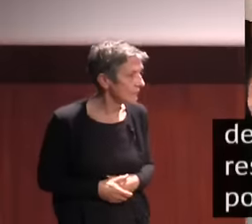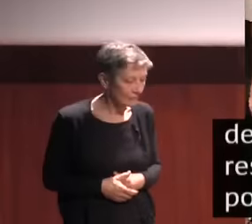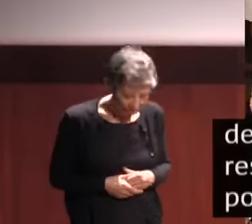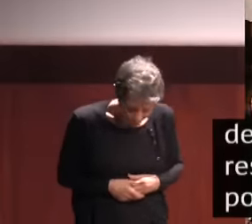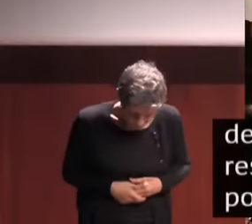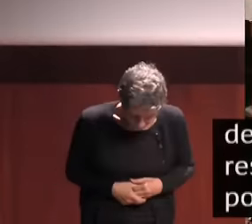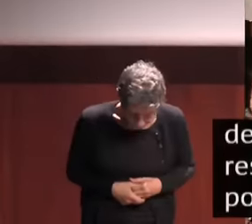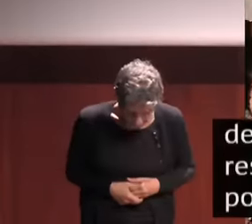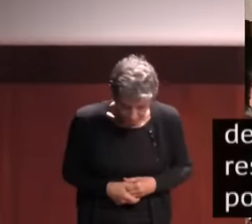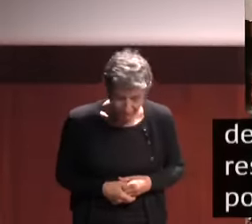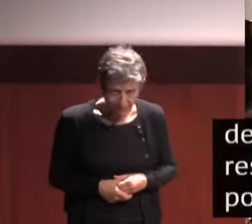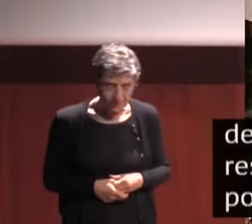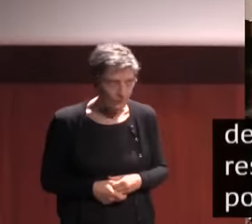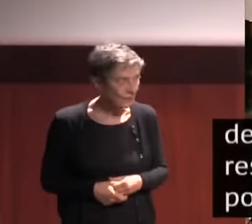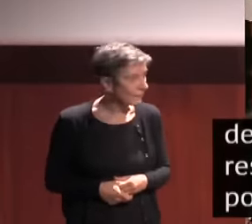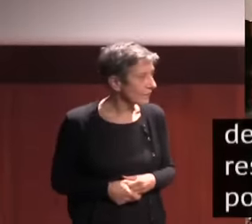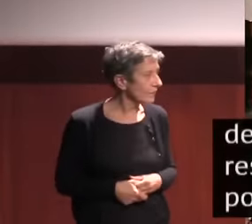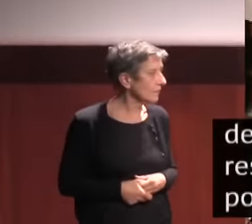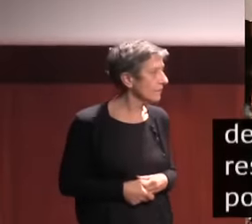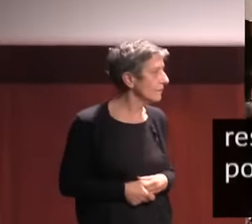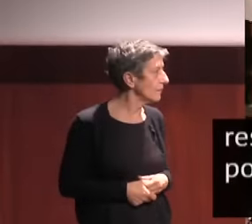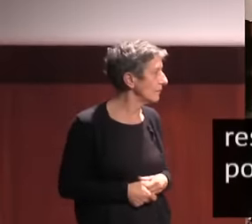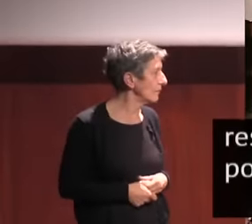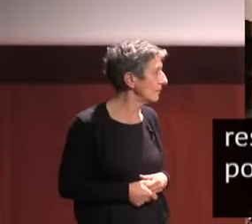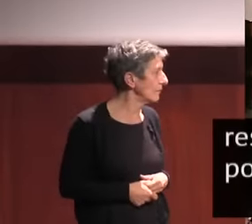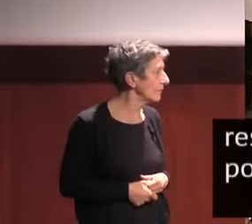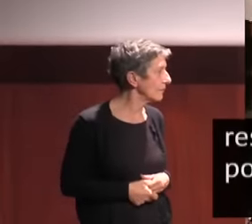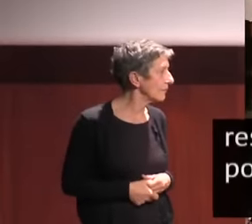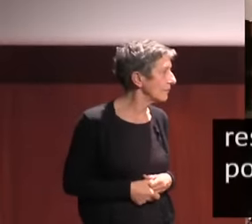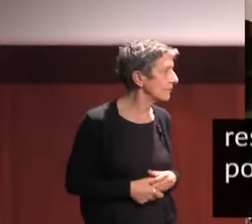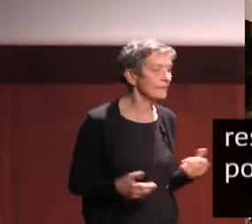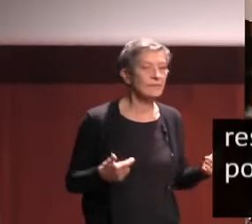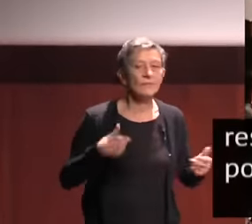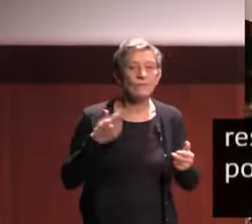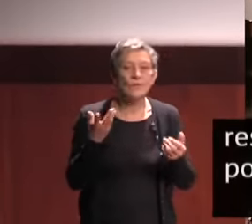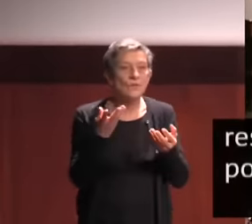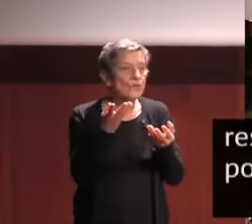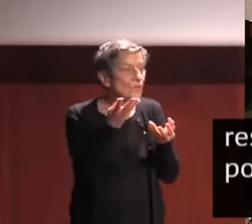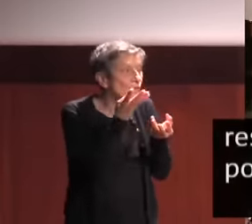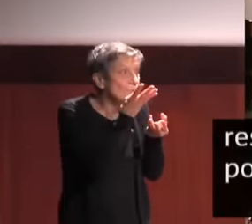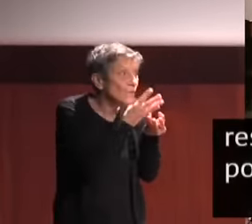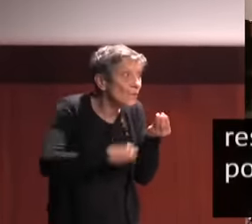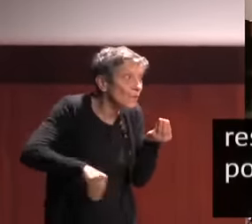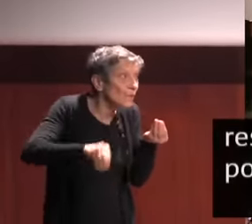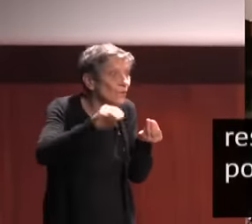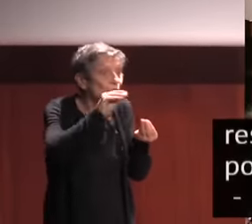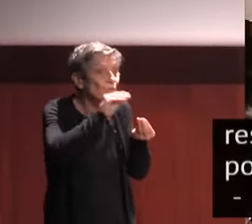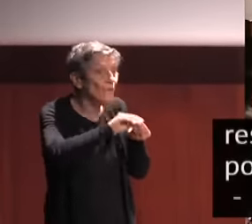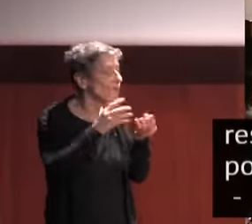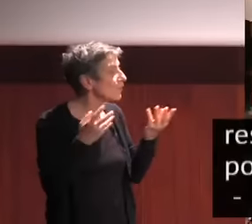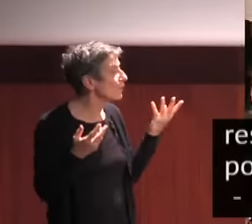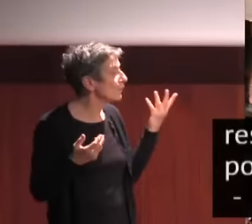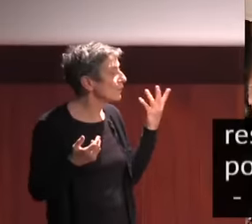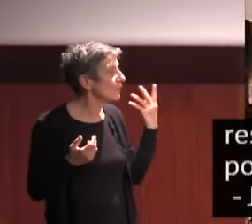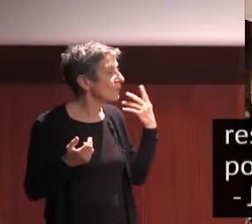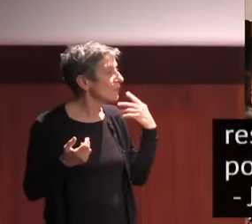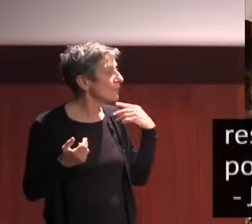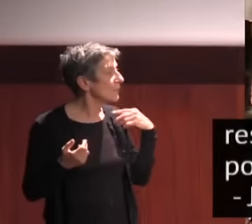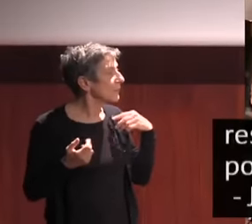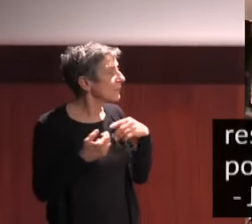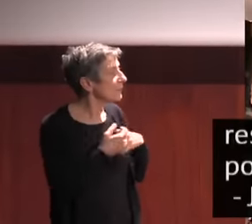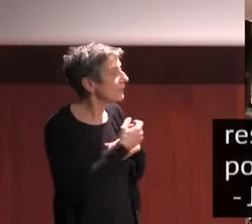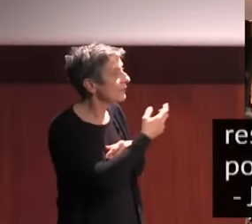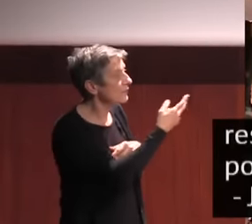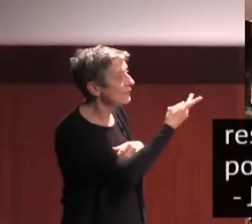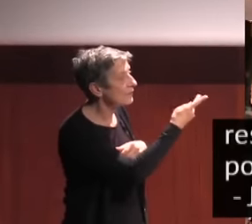Ça doit marcher. Merci. Oui, juste pour ajouter quelque chose à votre échange, Claire et Gladys, là, ce qui vient d'être